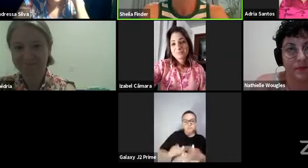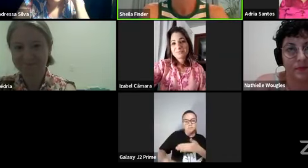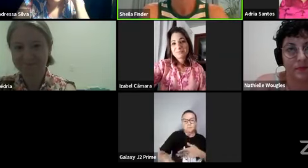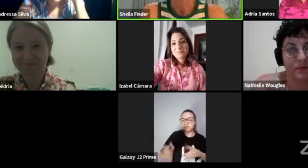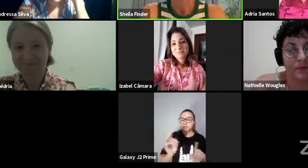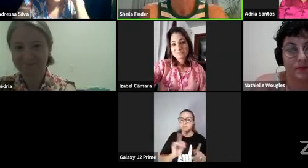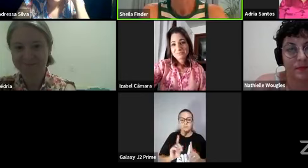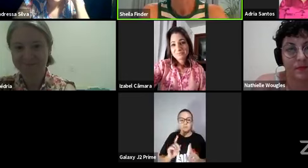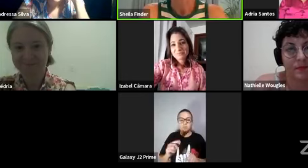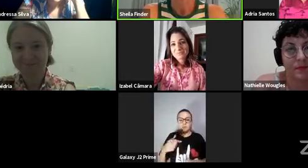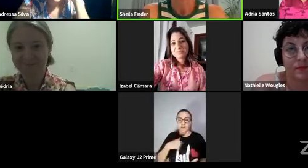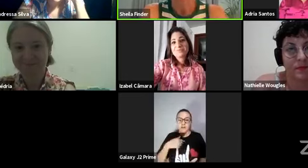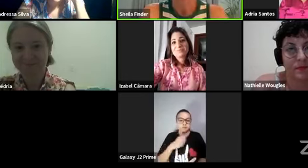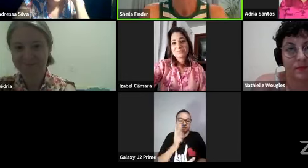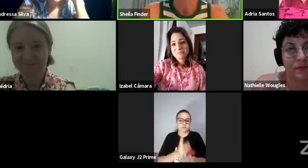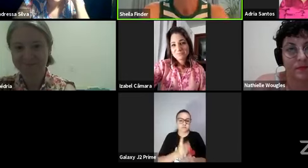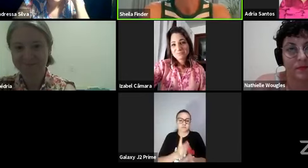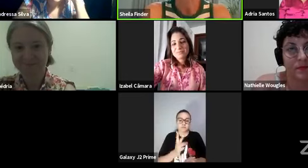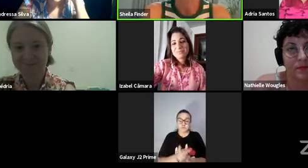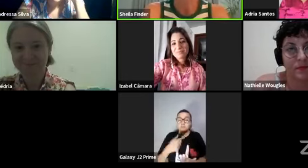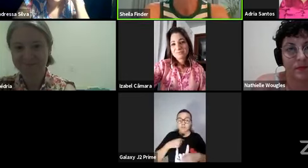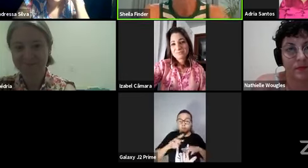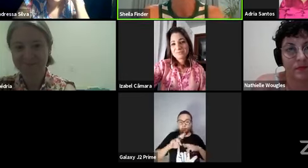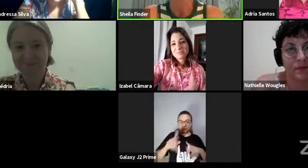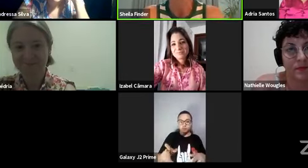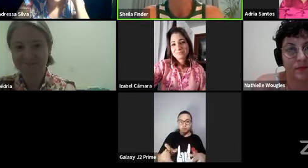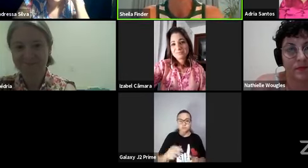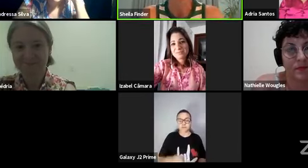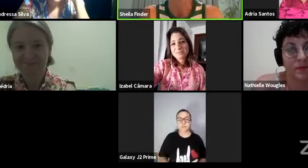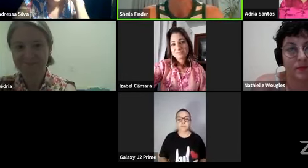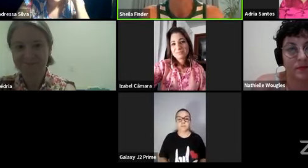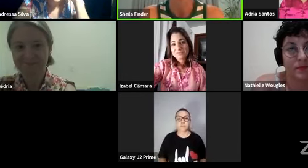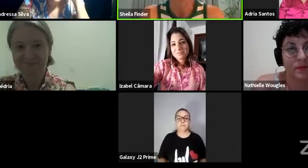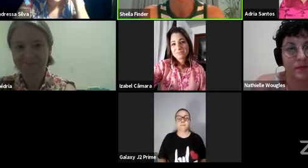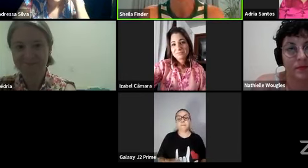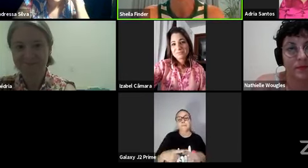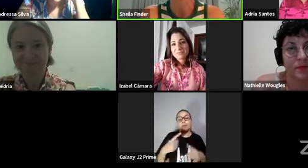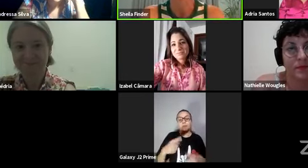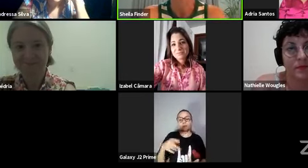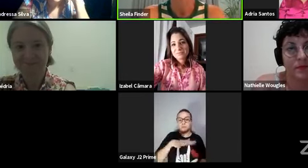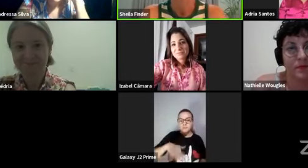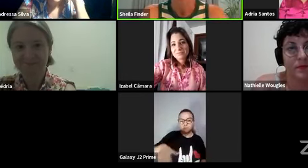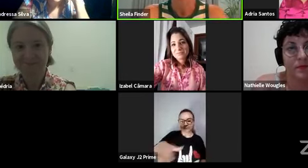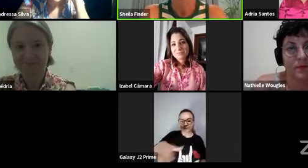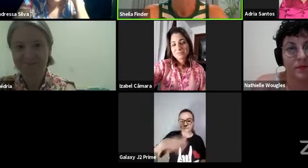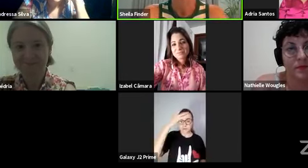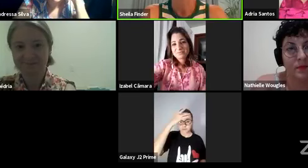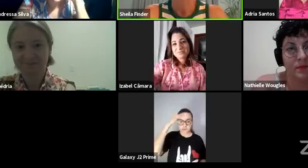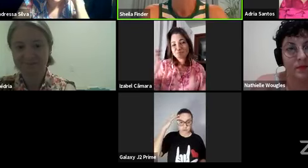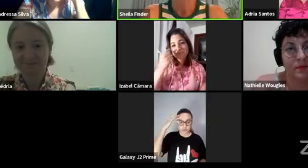sendo diferente, né? Para muitos na época, nasci em 79,